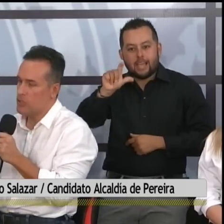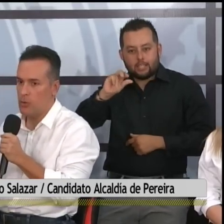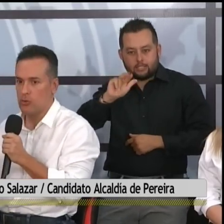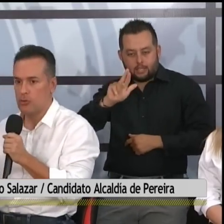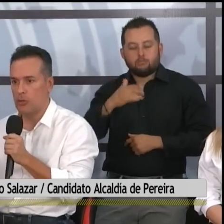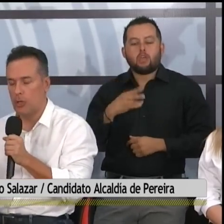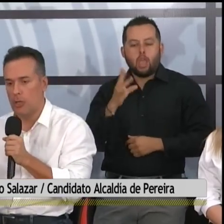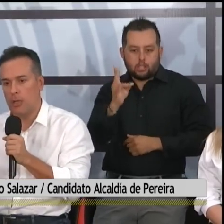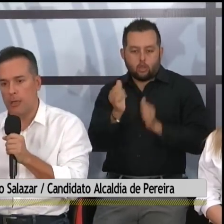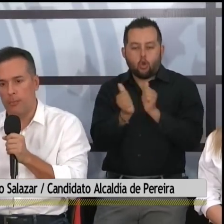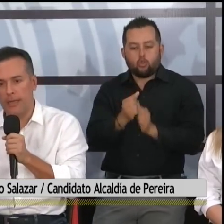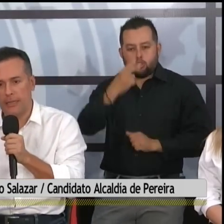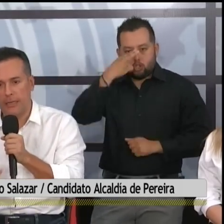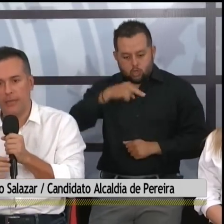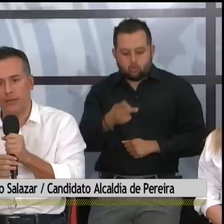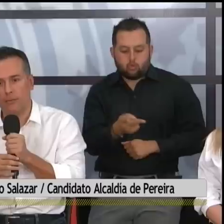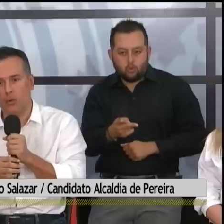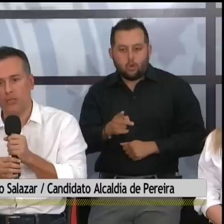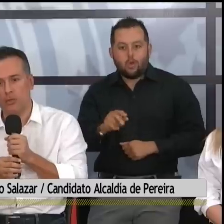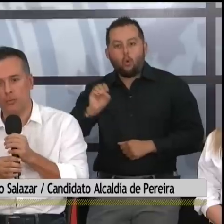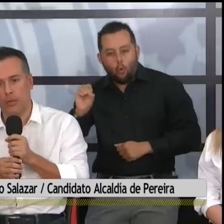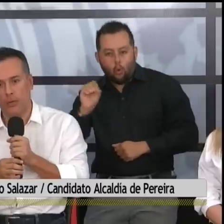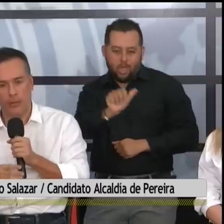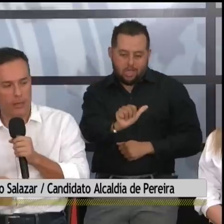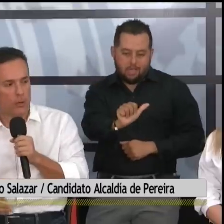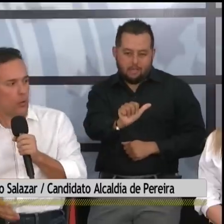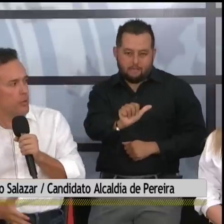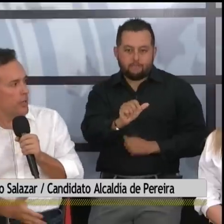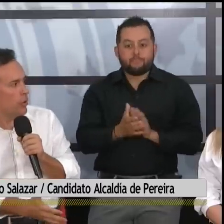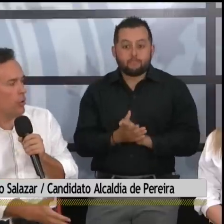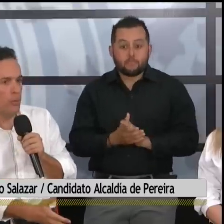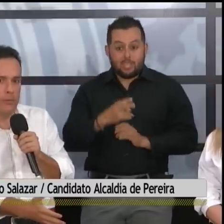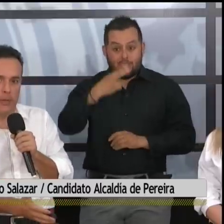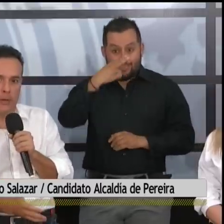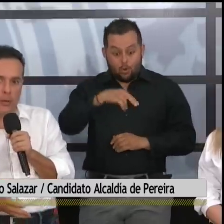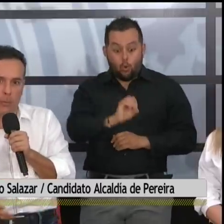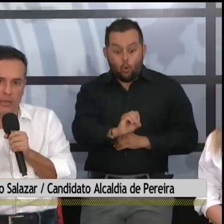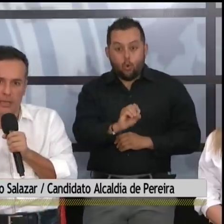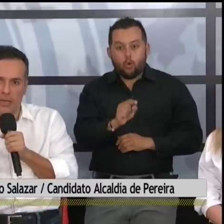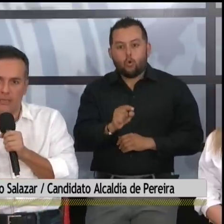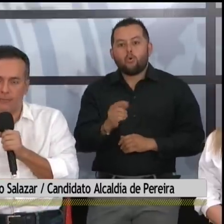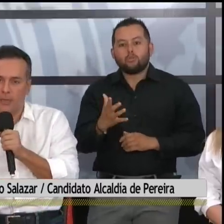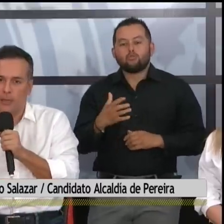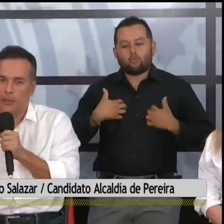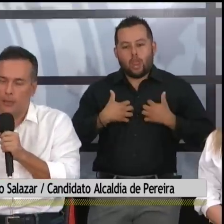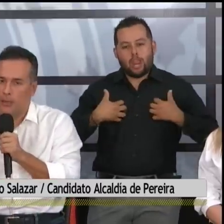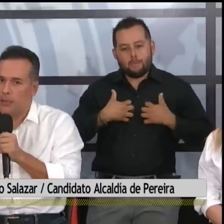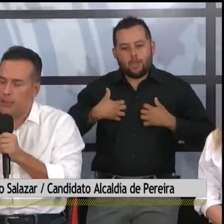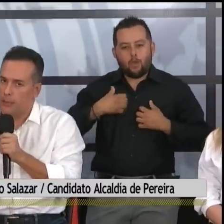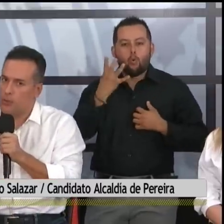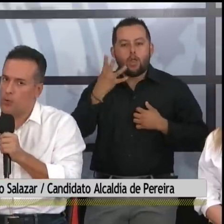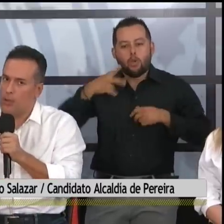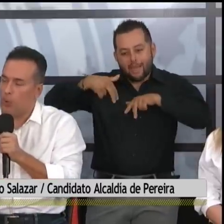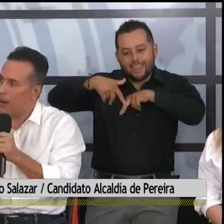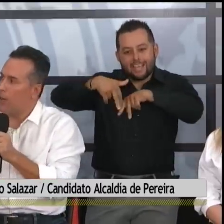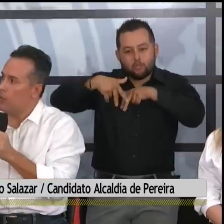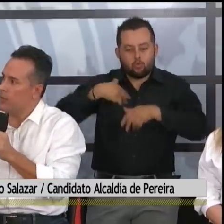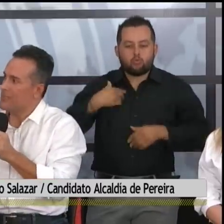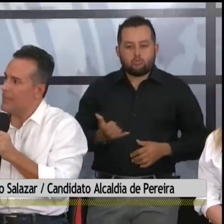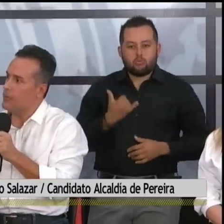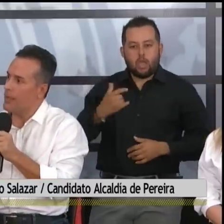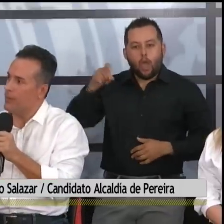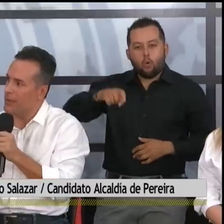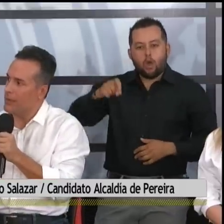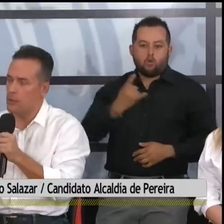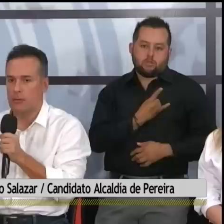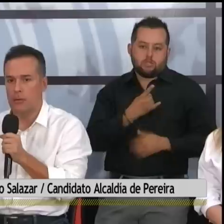tengo 2 hijos, Valentina y Andrés Mauricio. Tengo un hijo de 4 paticas. Soy abogado de la